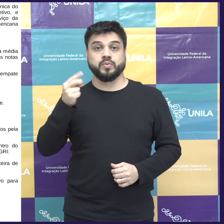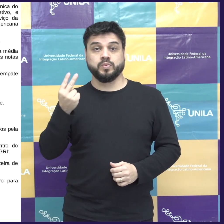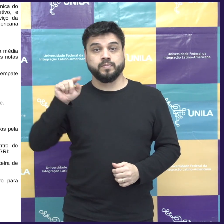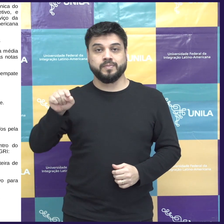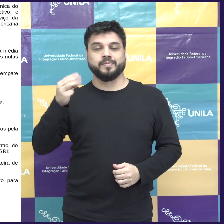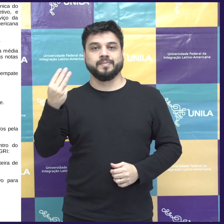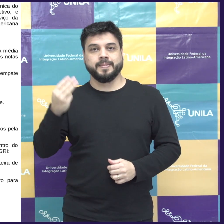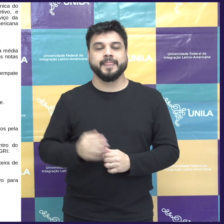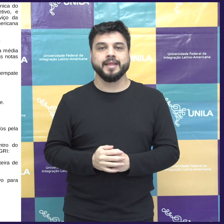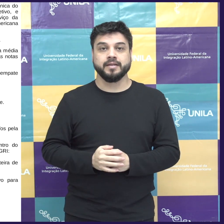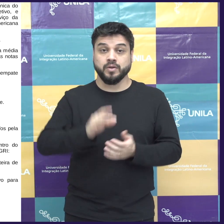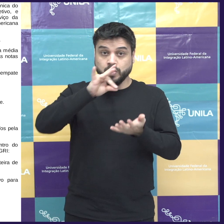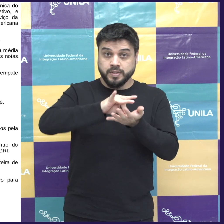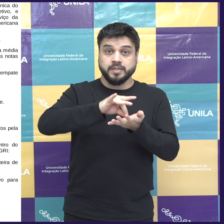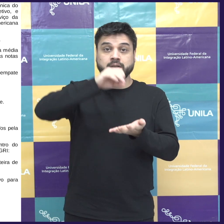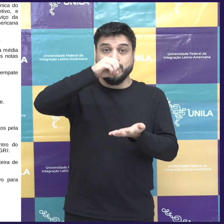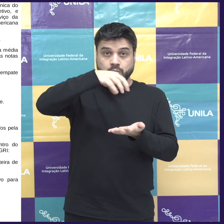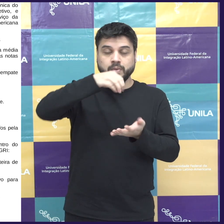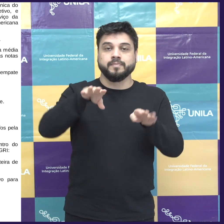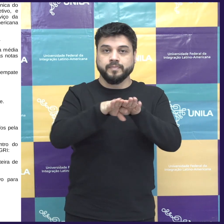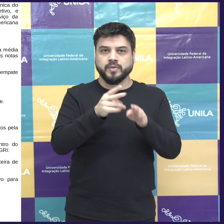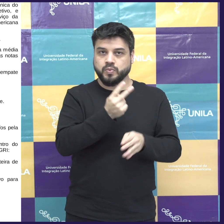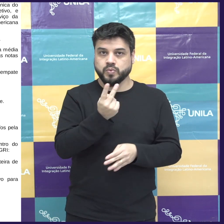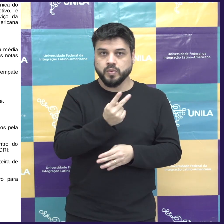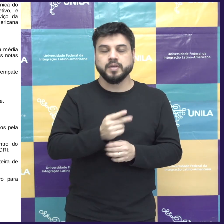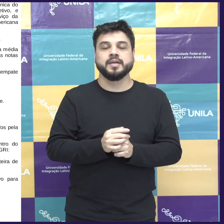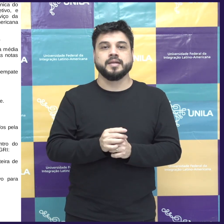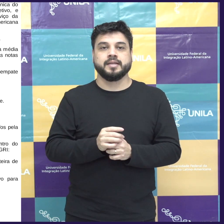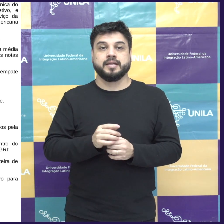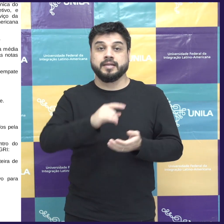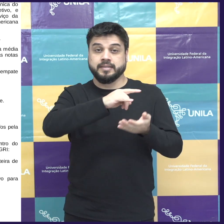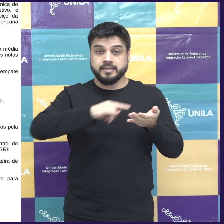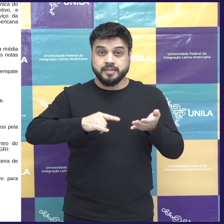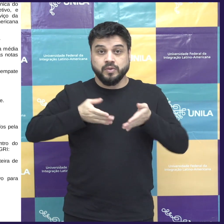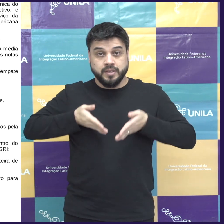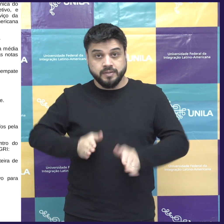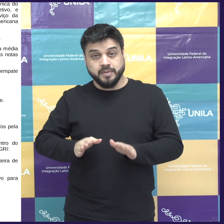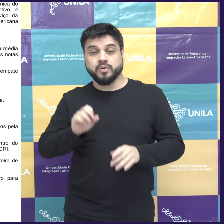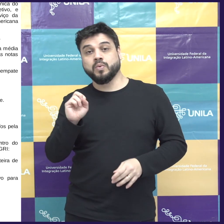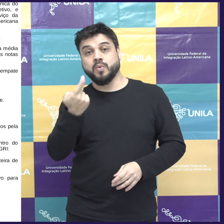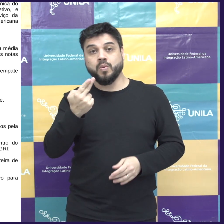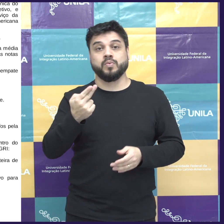8.2.3. Original e cópia da certidão de nascimento ou da certidão de casamento.